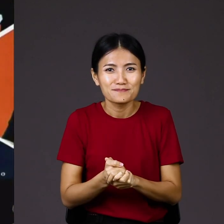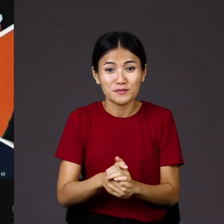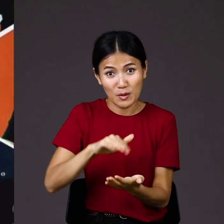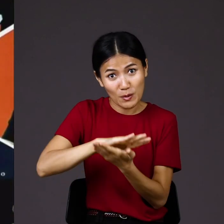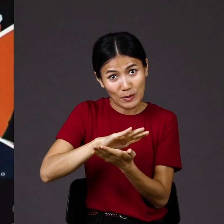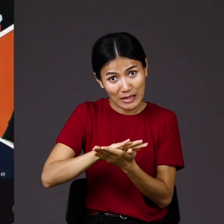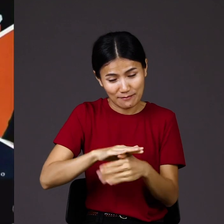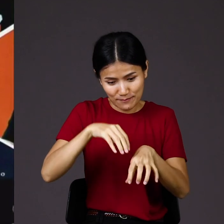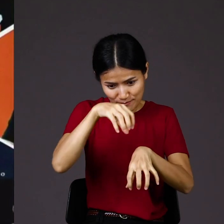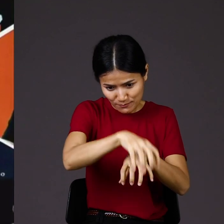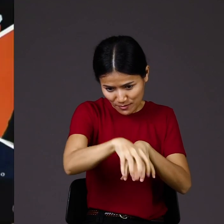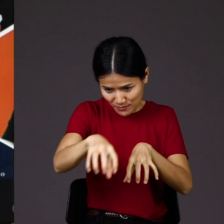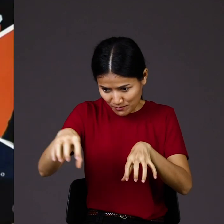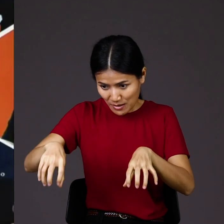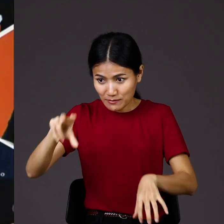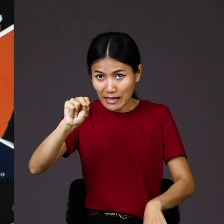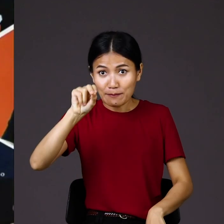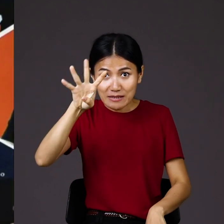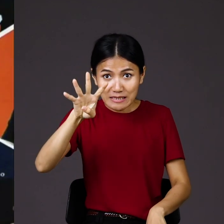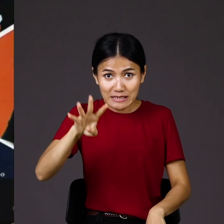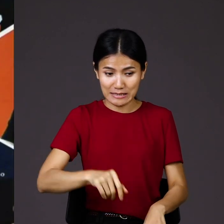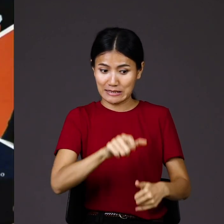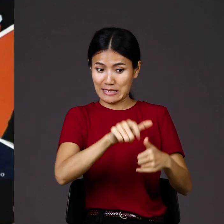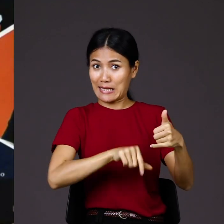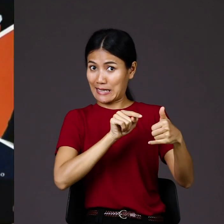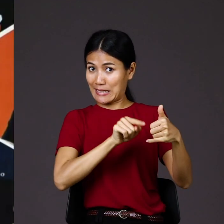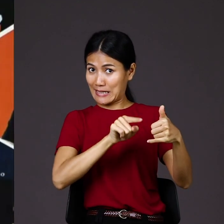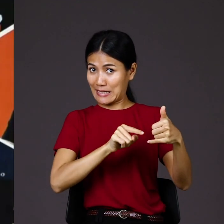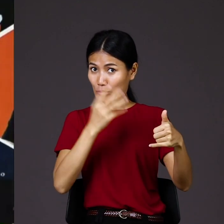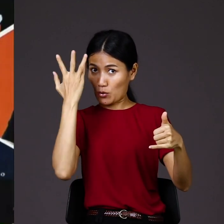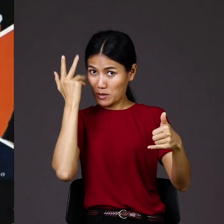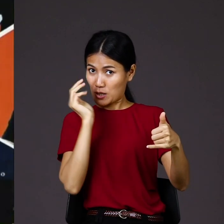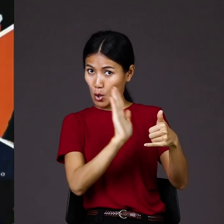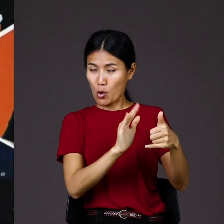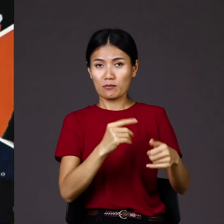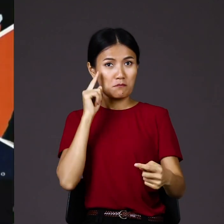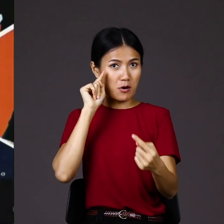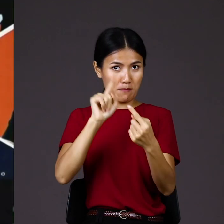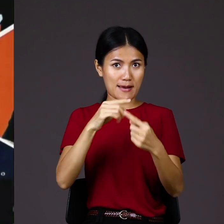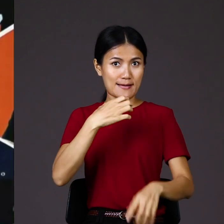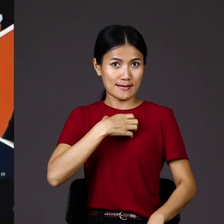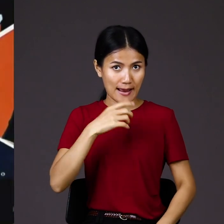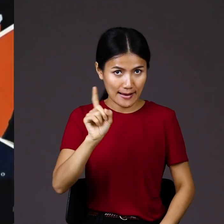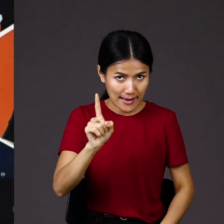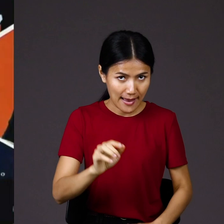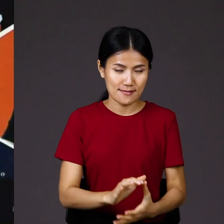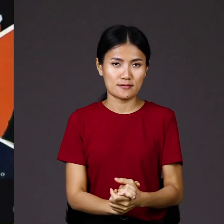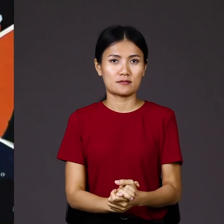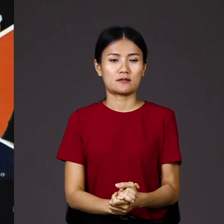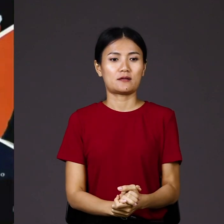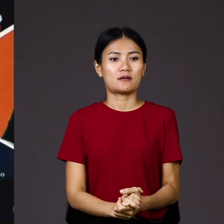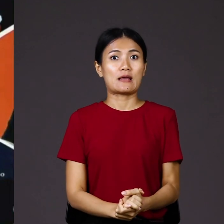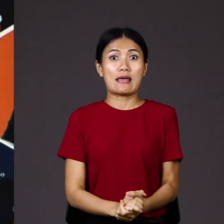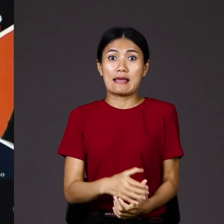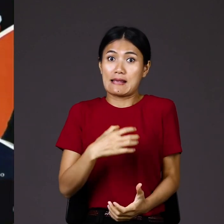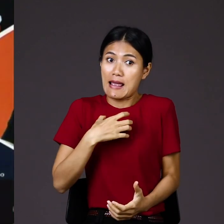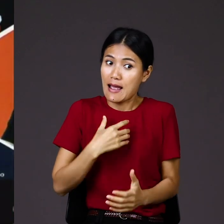พ่อแม่พี่น้องครับ34โรงเรียนนี้วิสัยทัศน์ของคุณไพบูลย์อันดับที่1อยากจะท